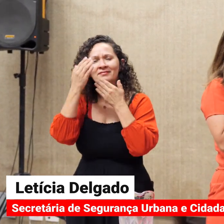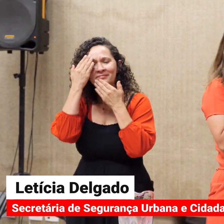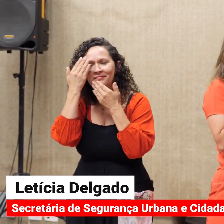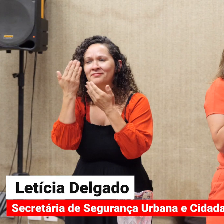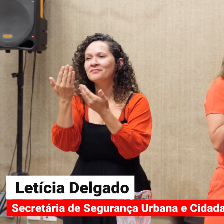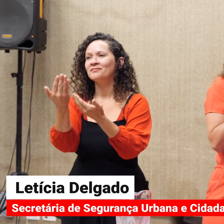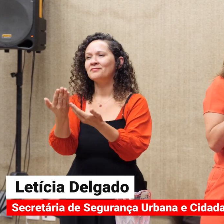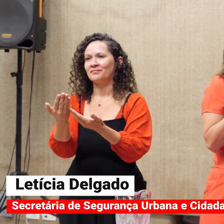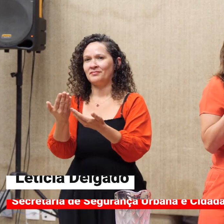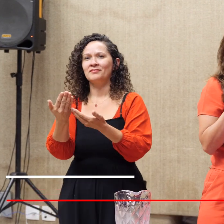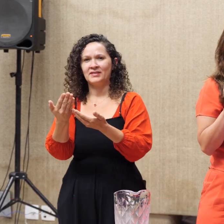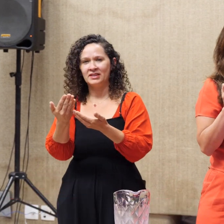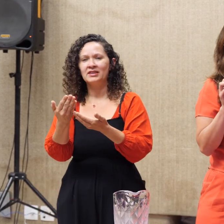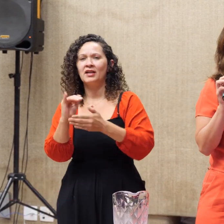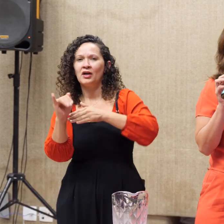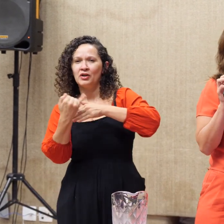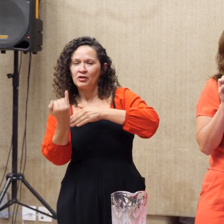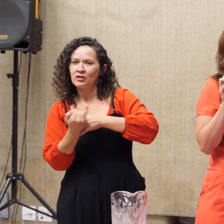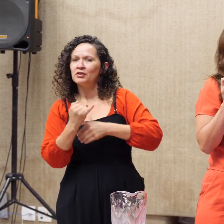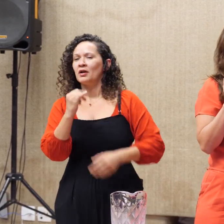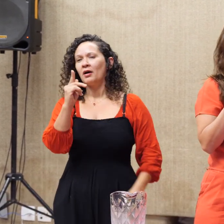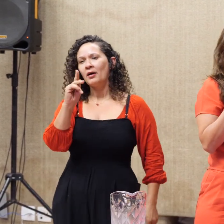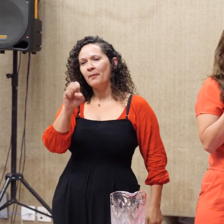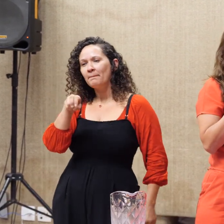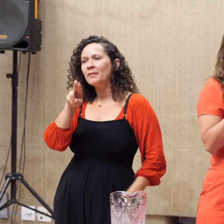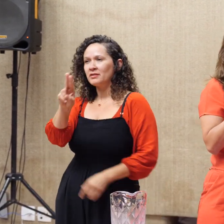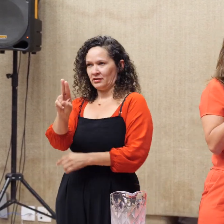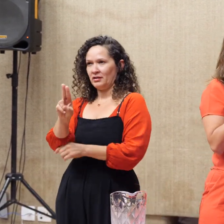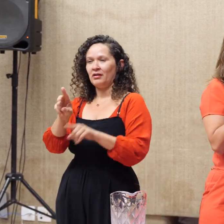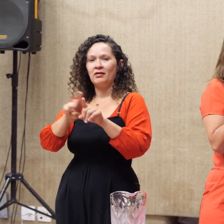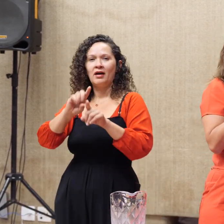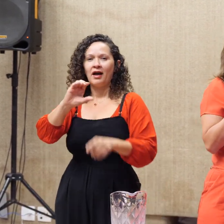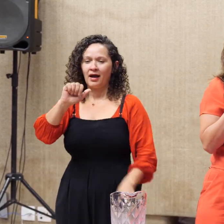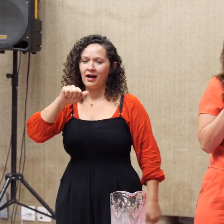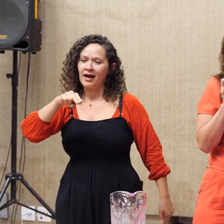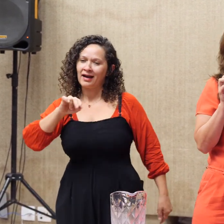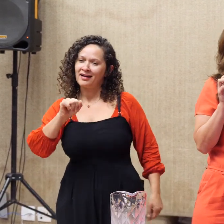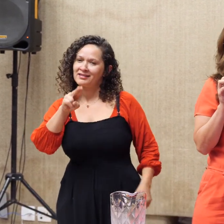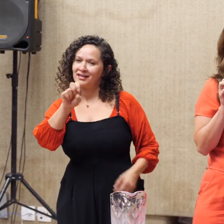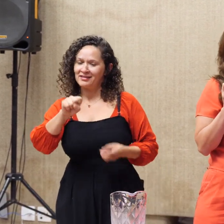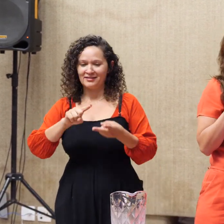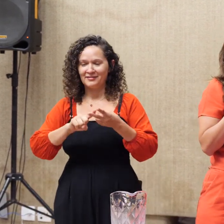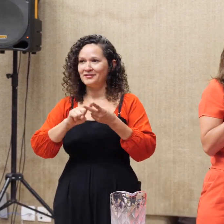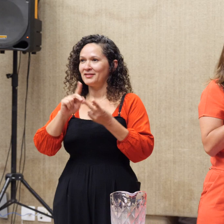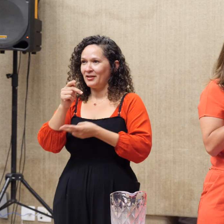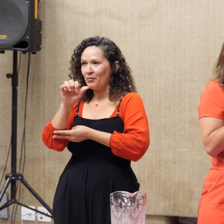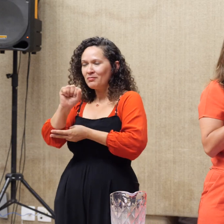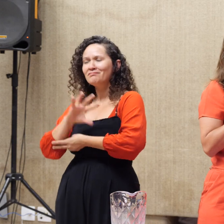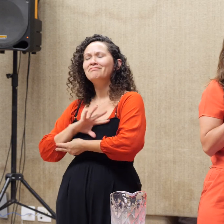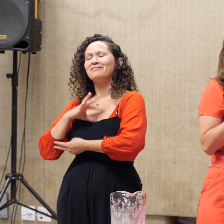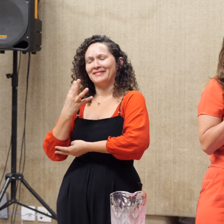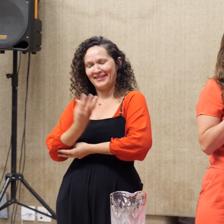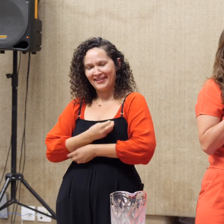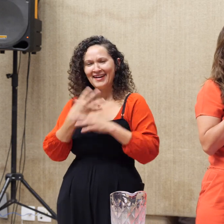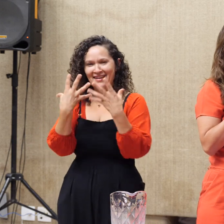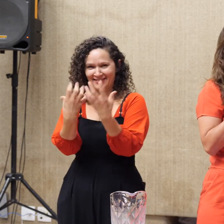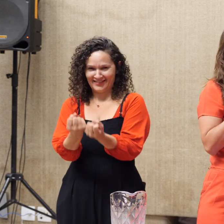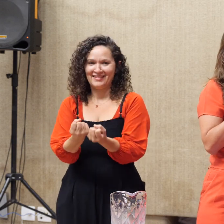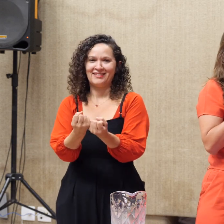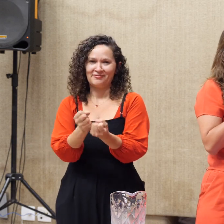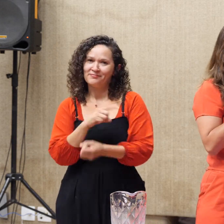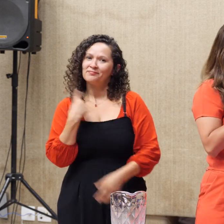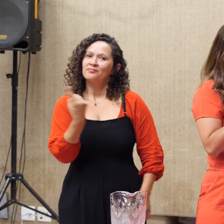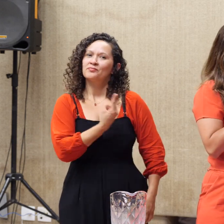agradecer à Fundação Perseu Abramo, ao Cantalice, ao Paulo, que tão bem me acolheram. A